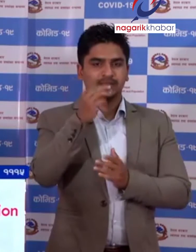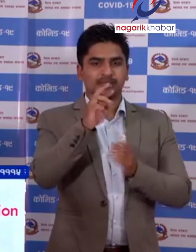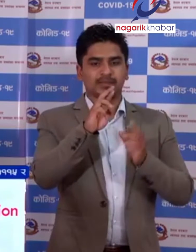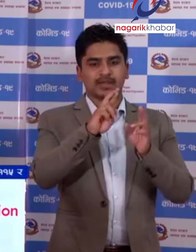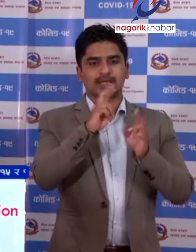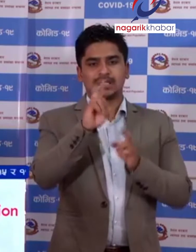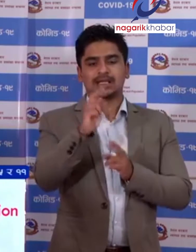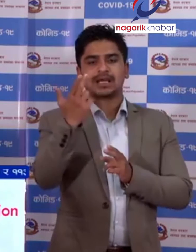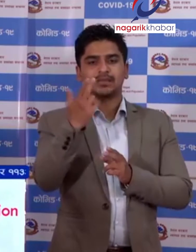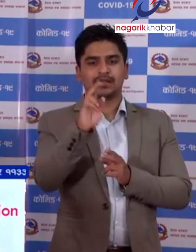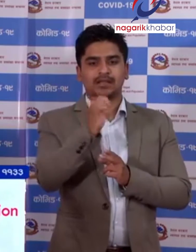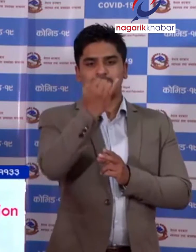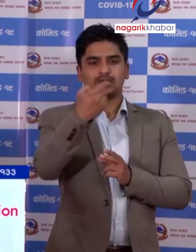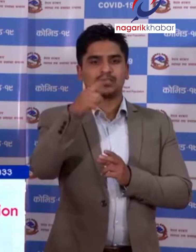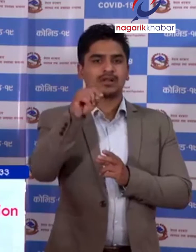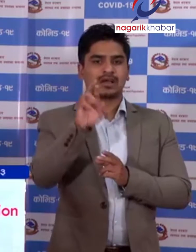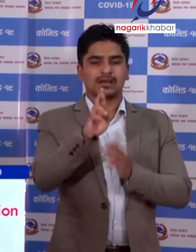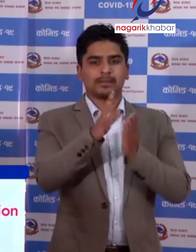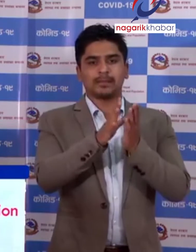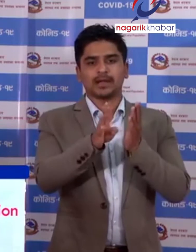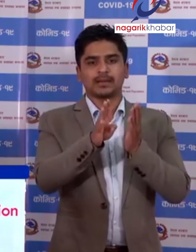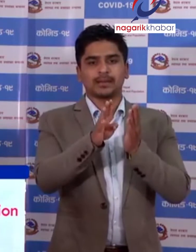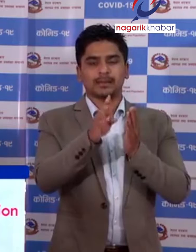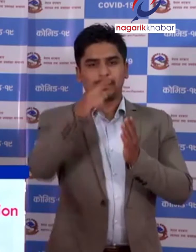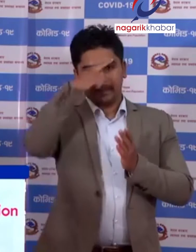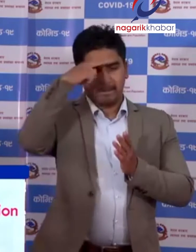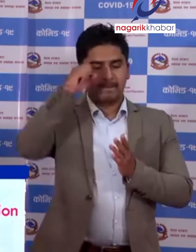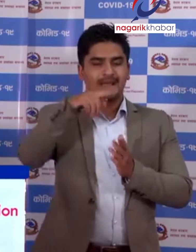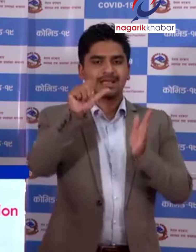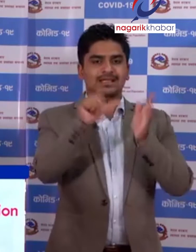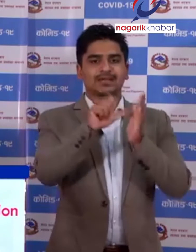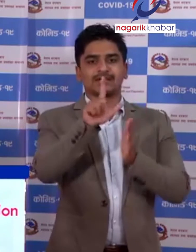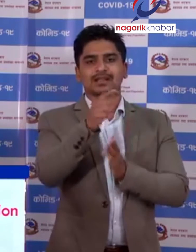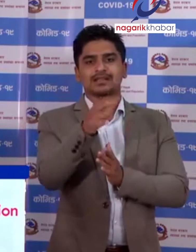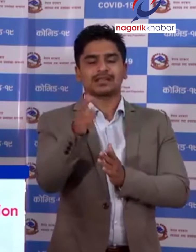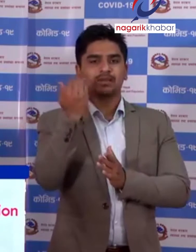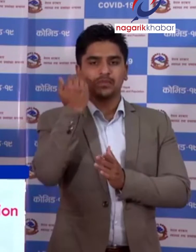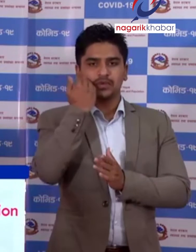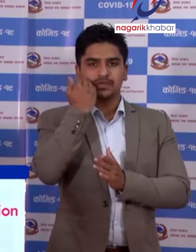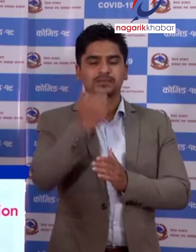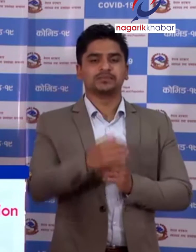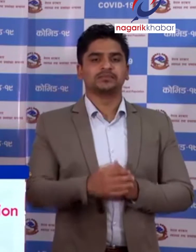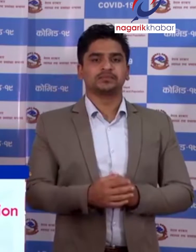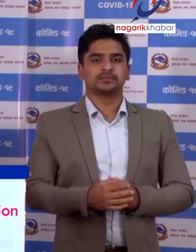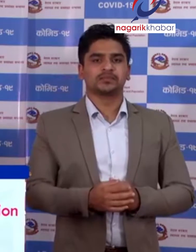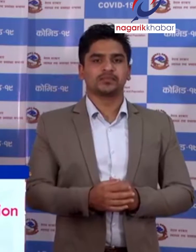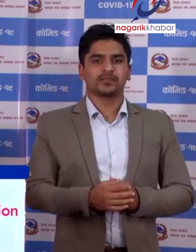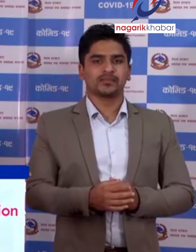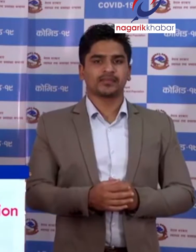राप्ती सोनार आइसोलेसन सेन्टरबाट बाँके जिल्लाकै 7 जना पुरुष,